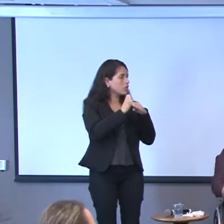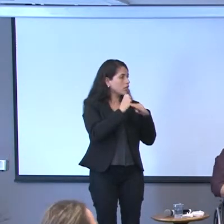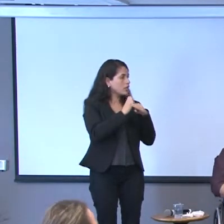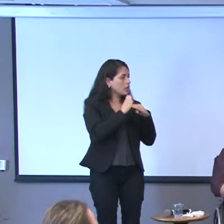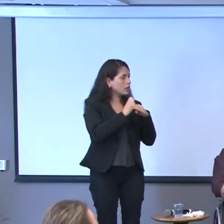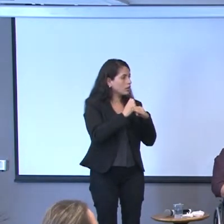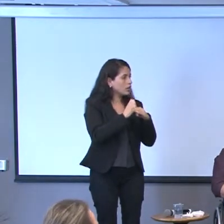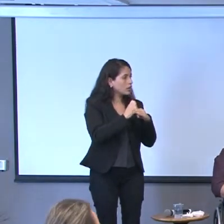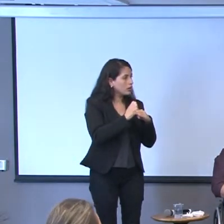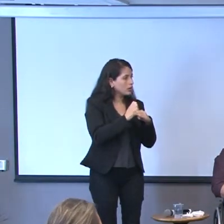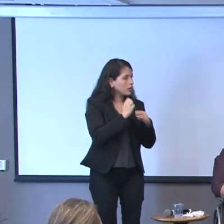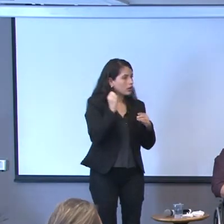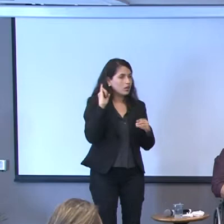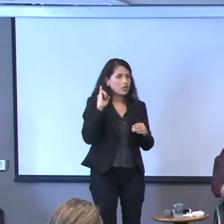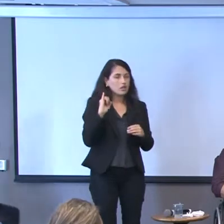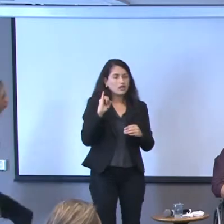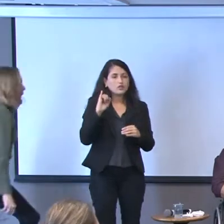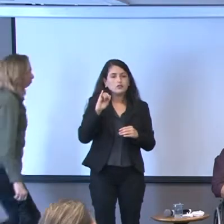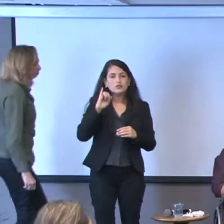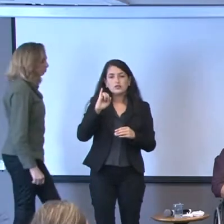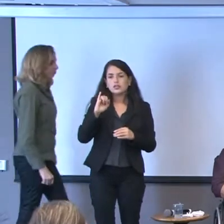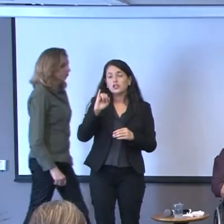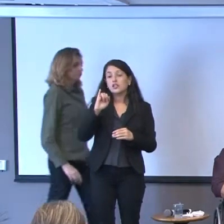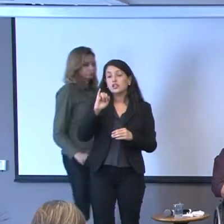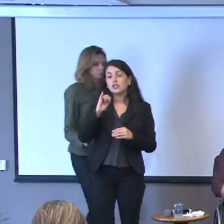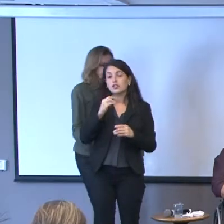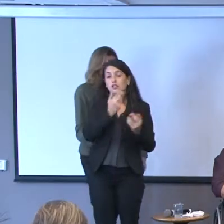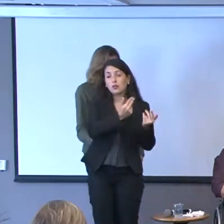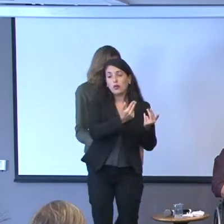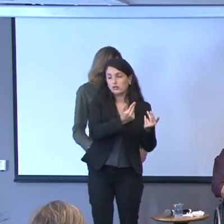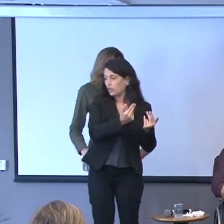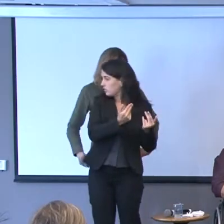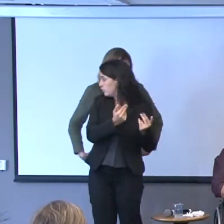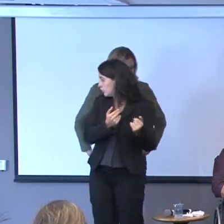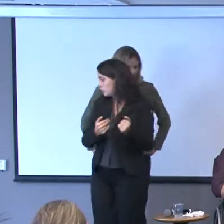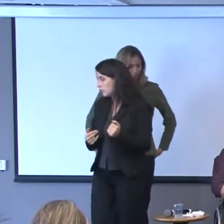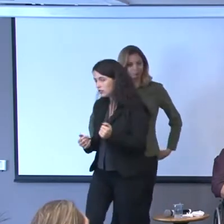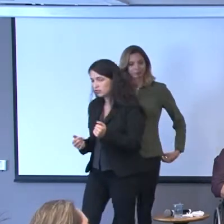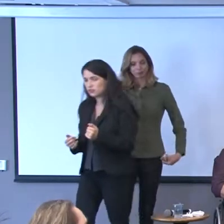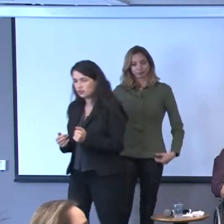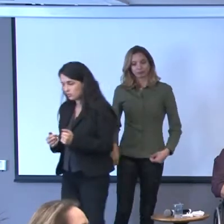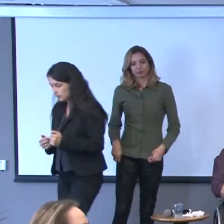O Aristóteles chamava de igualdade naquela época, né?